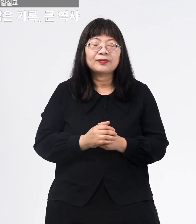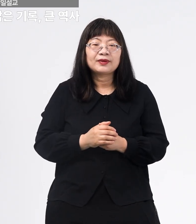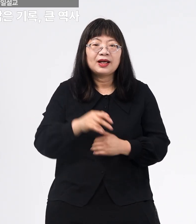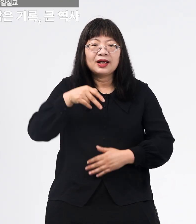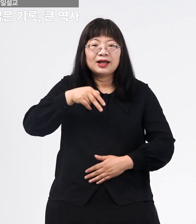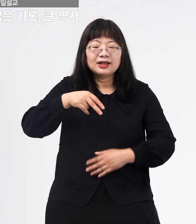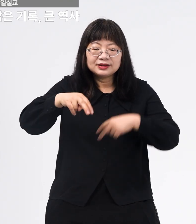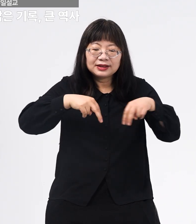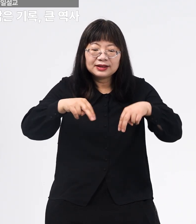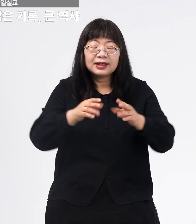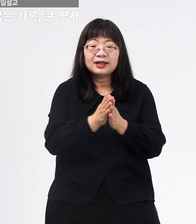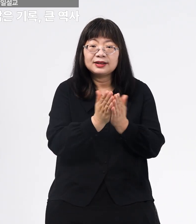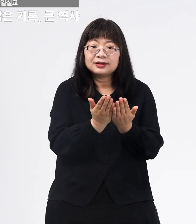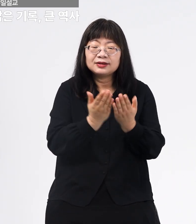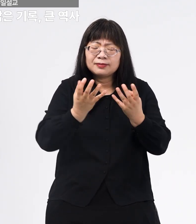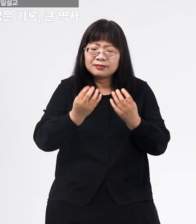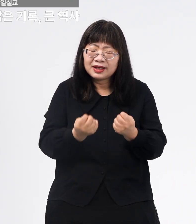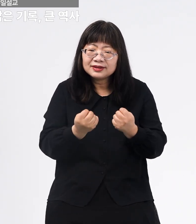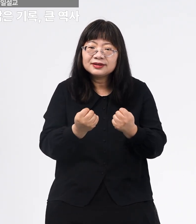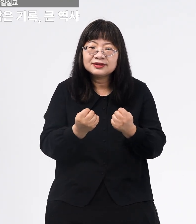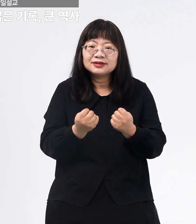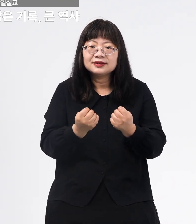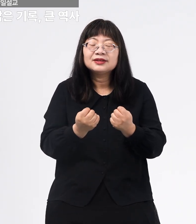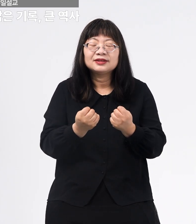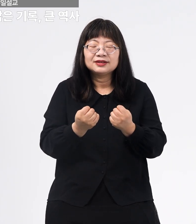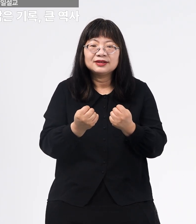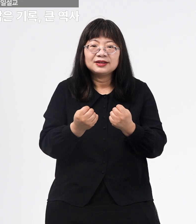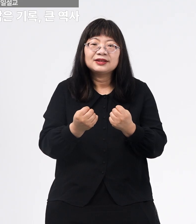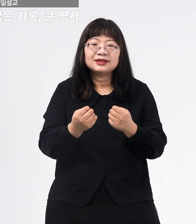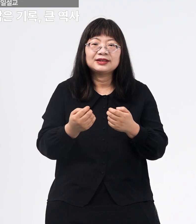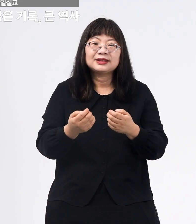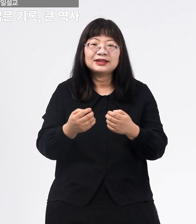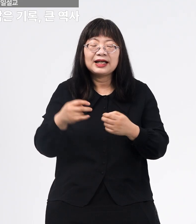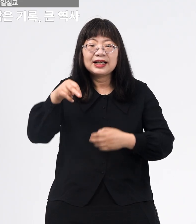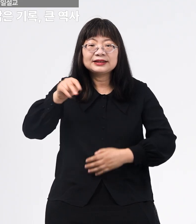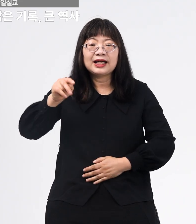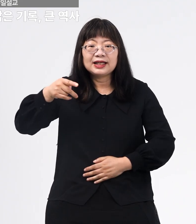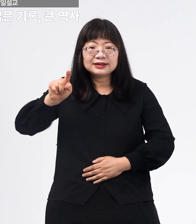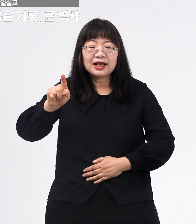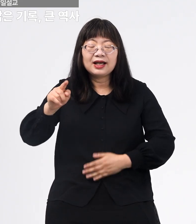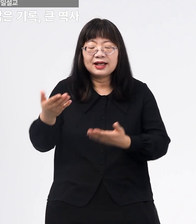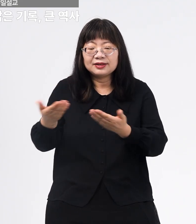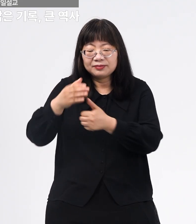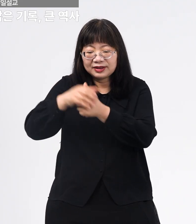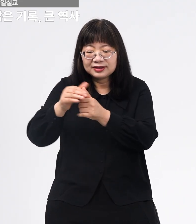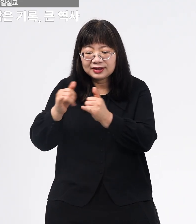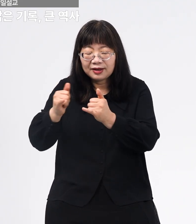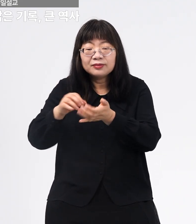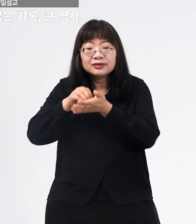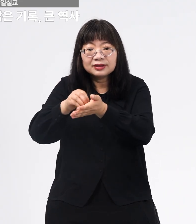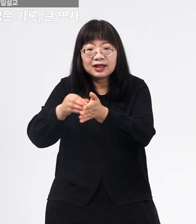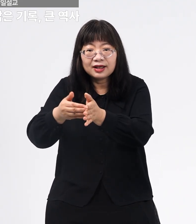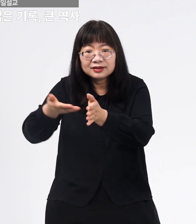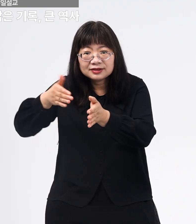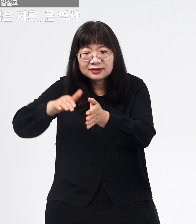사사기에는 많은 사사들이 등장을 하는데 그 사사 열전 중에